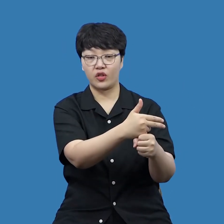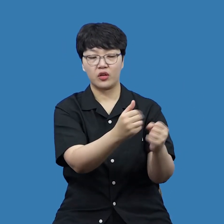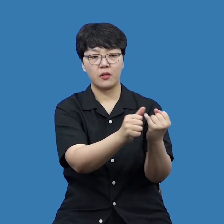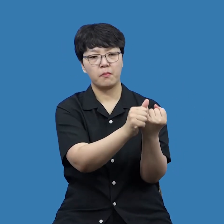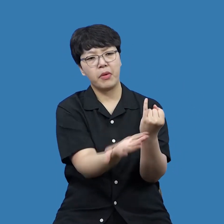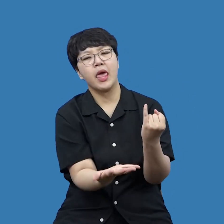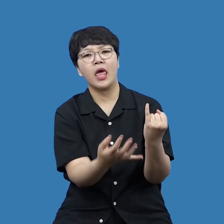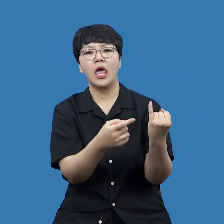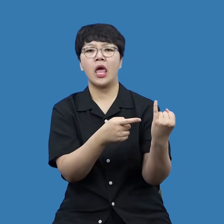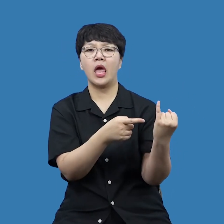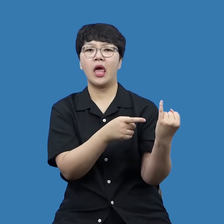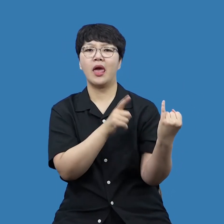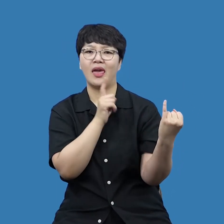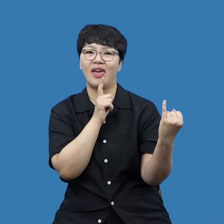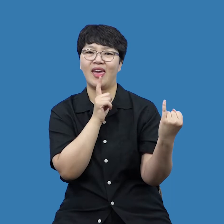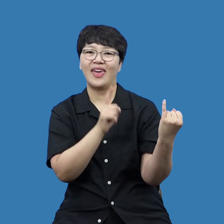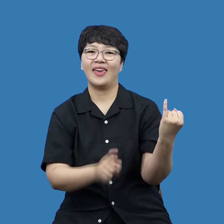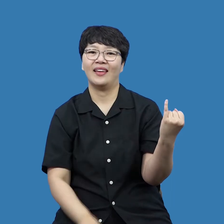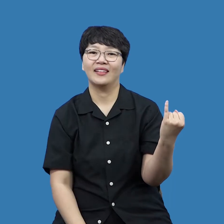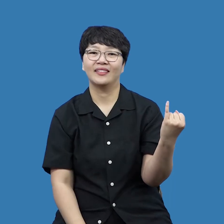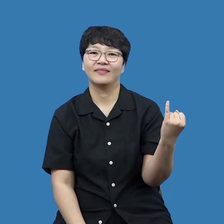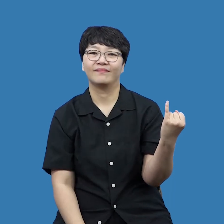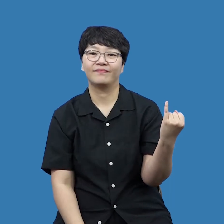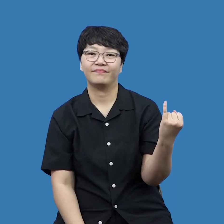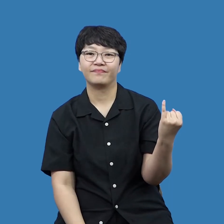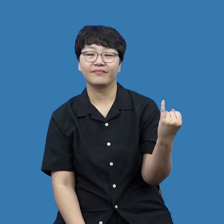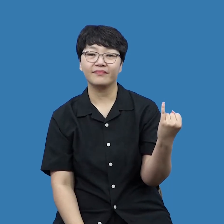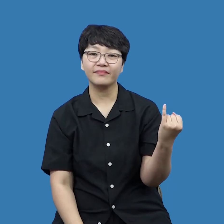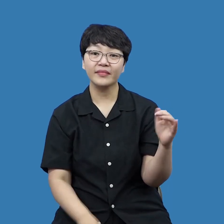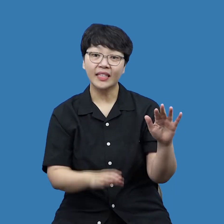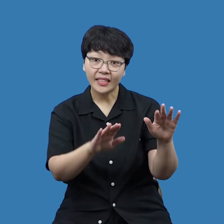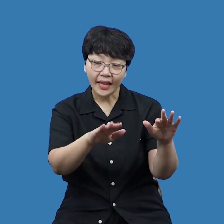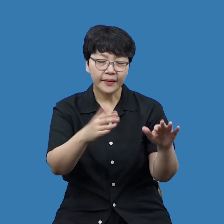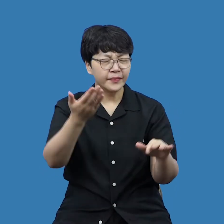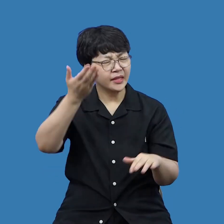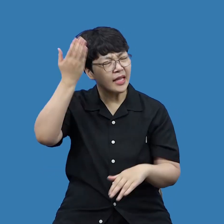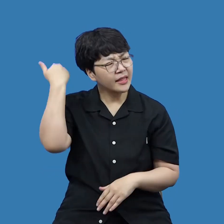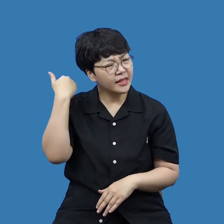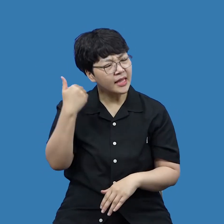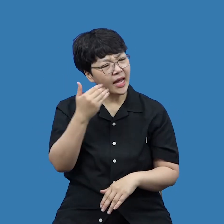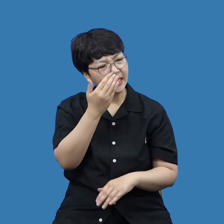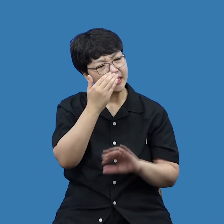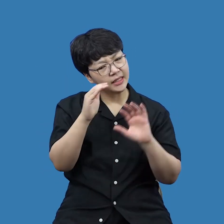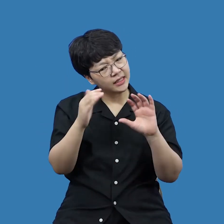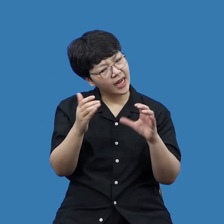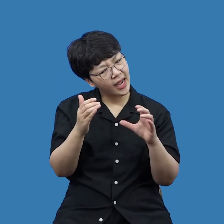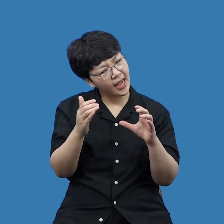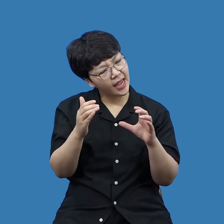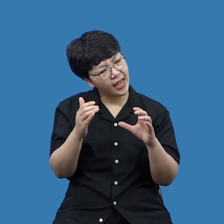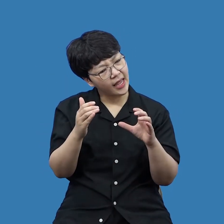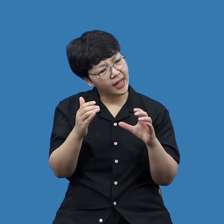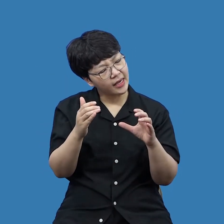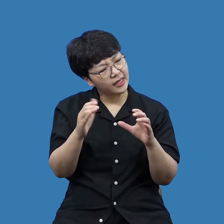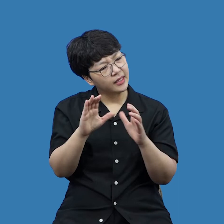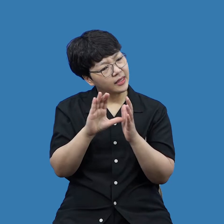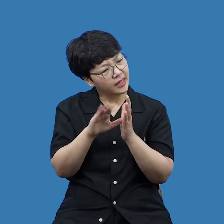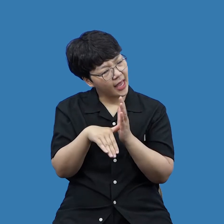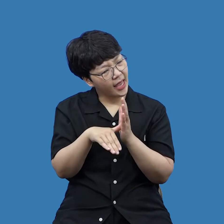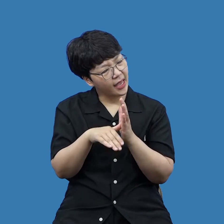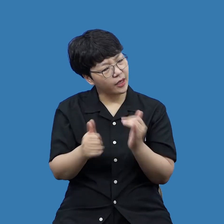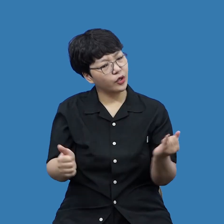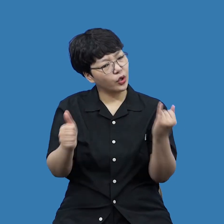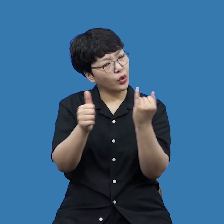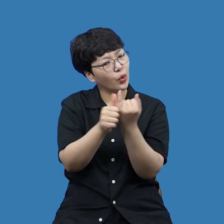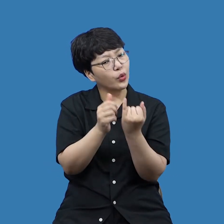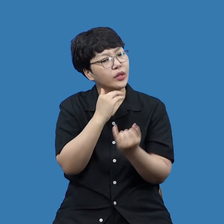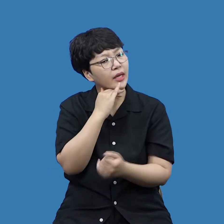되었다 이렇게 기록되어 있습니다. 그 당시 예수님 당시에 여인들이